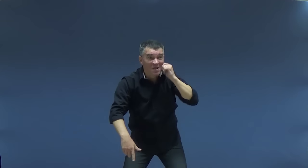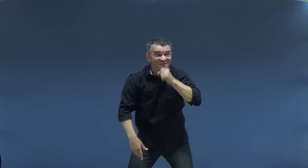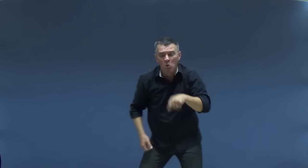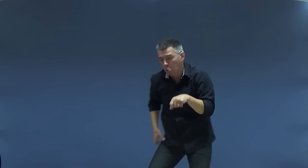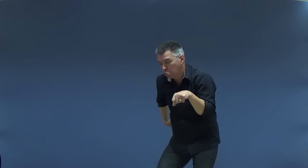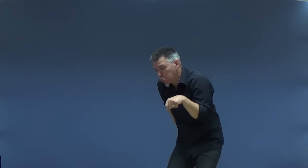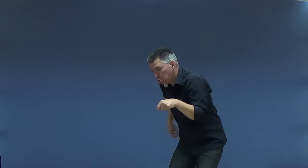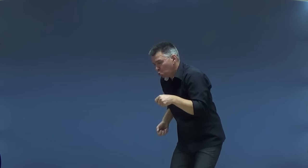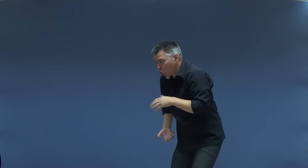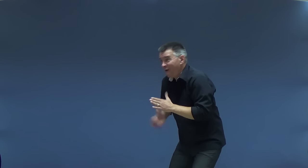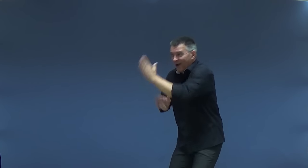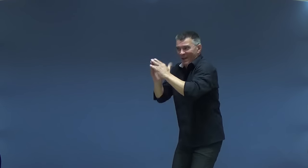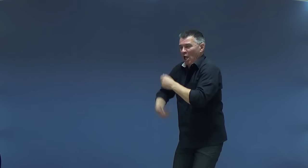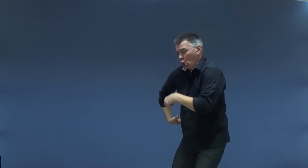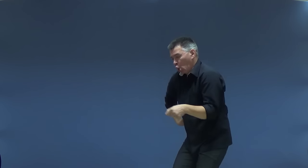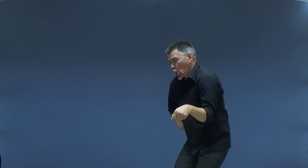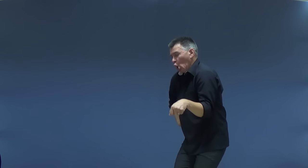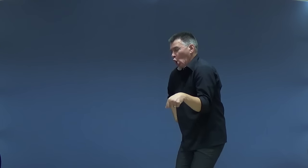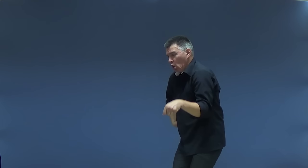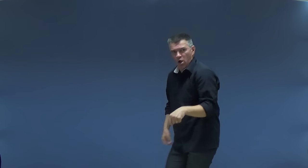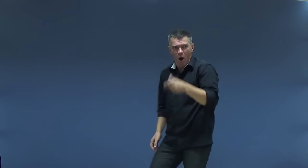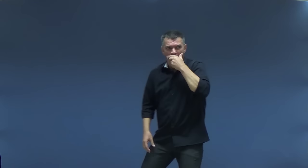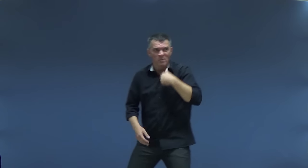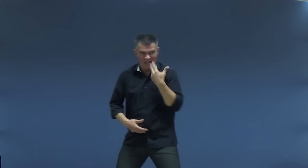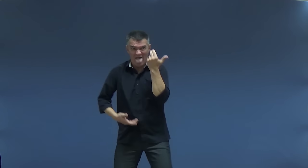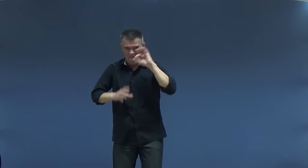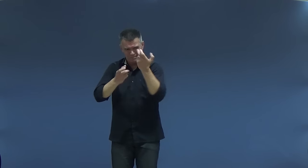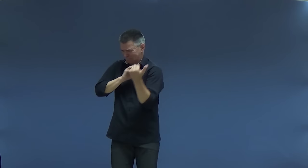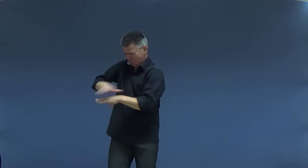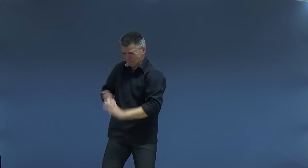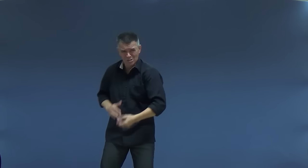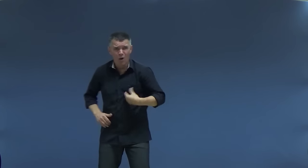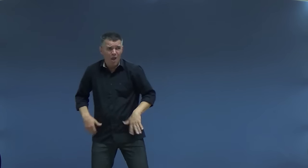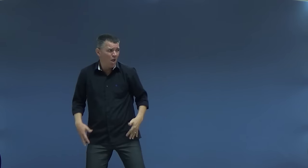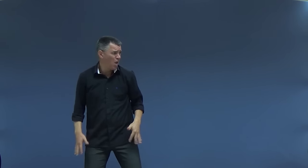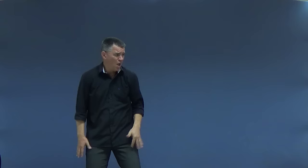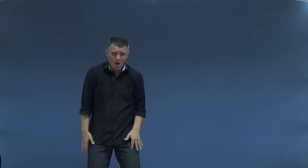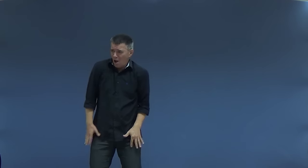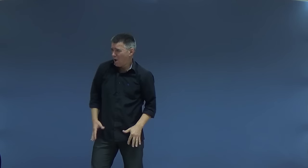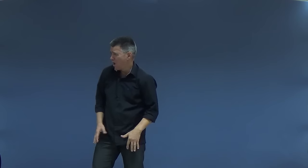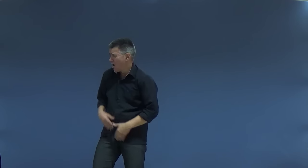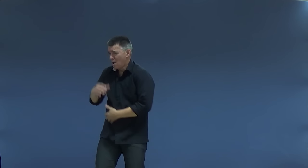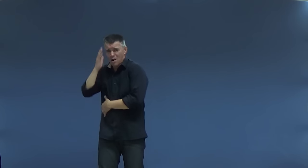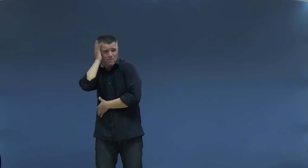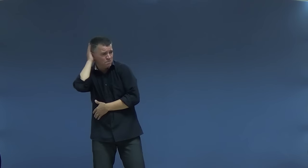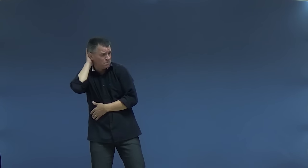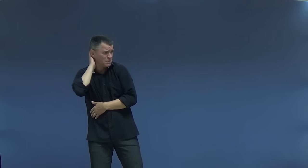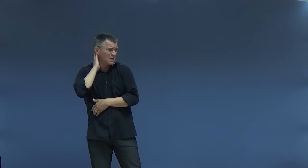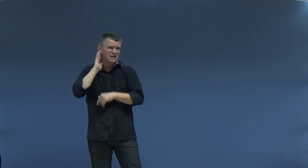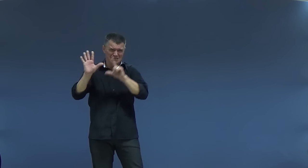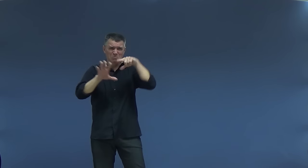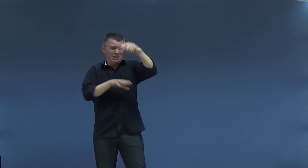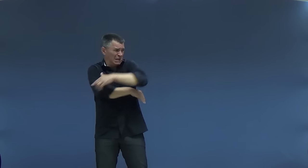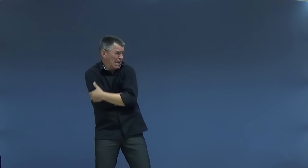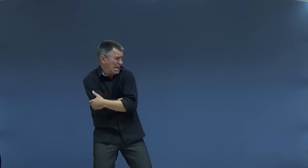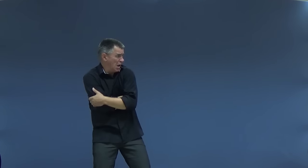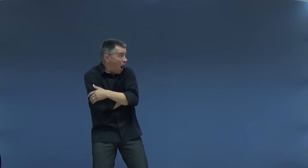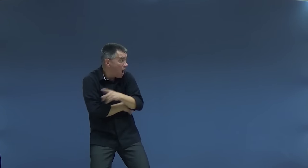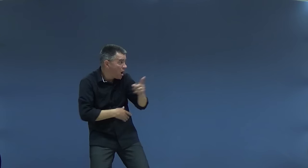Aí depois de novo, estava lá a senhorinha, né? Com a Bíblia embaixo do braço. E o homem, ele disse, não, eu não posso mais fazer isso, né?